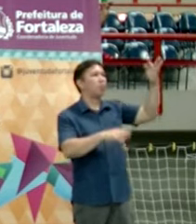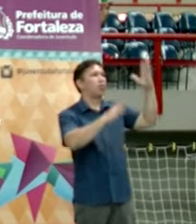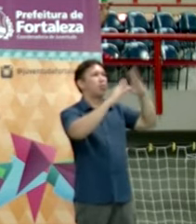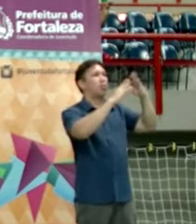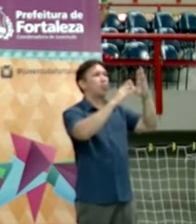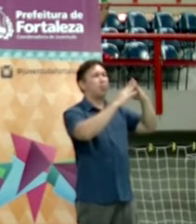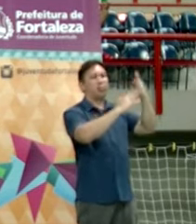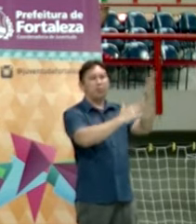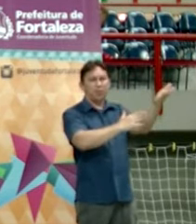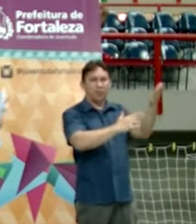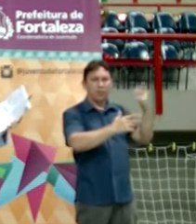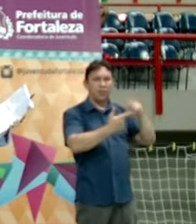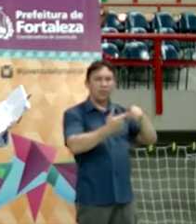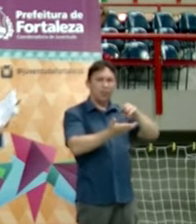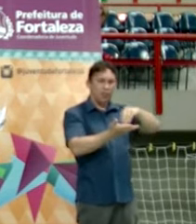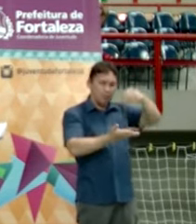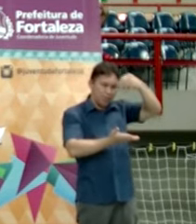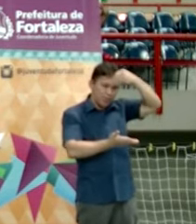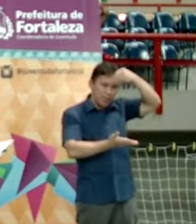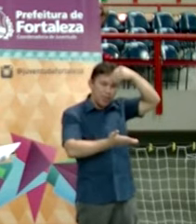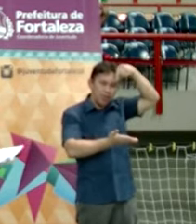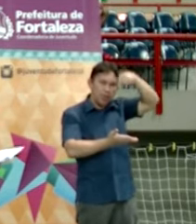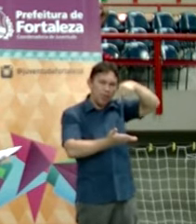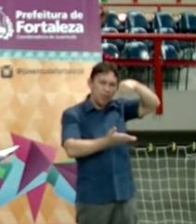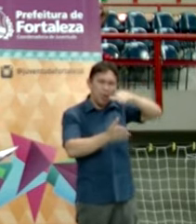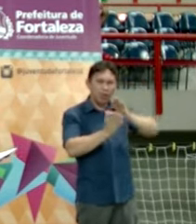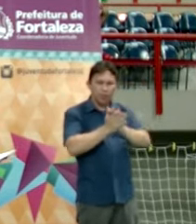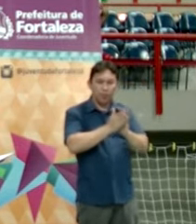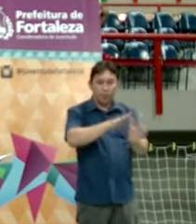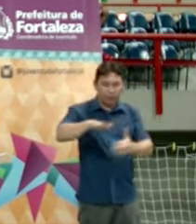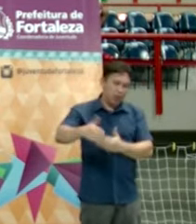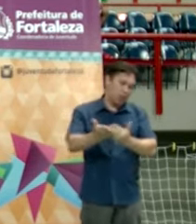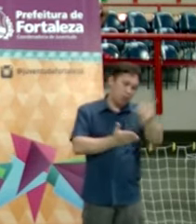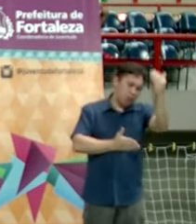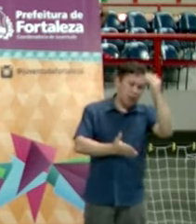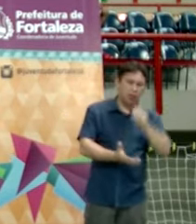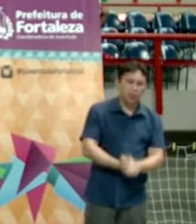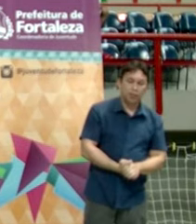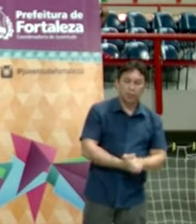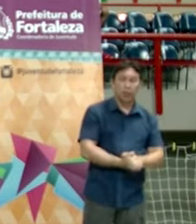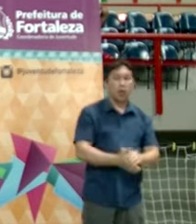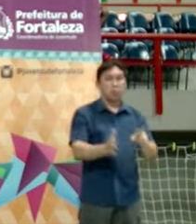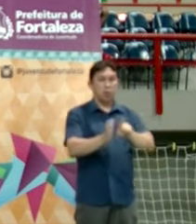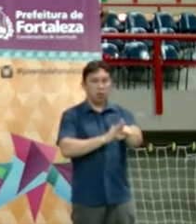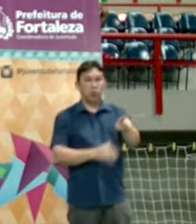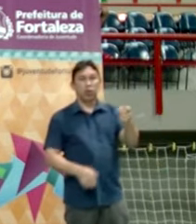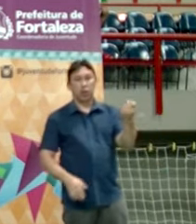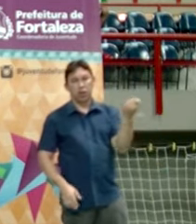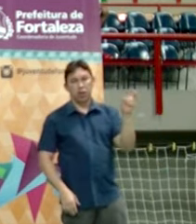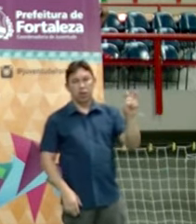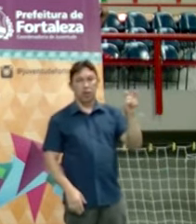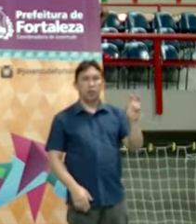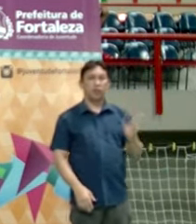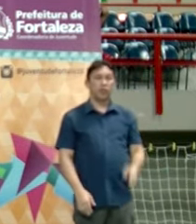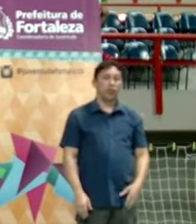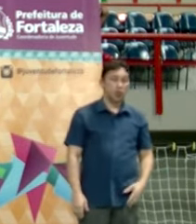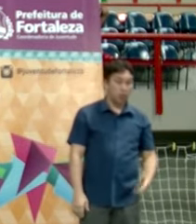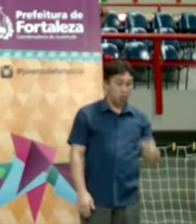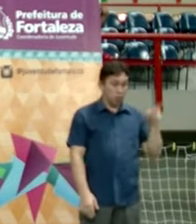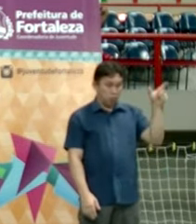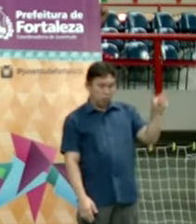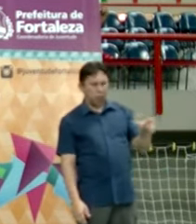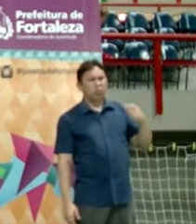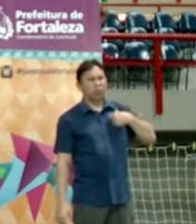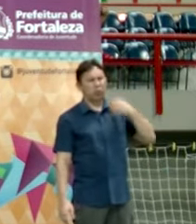para casa, né? E a teoriazinha que tem aqui. Então, vamos lá. Quinta questão. A sabedoria